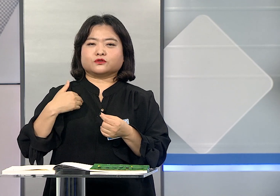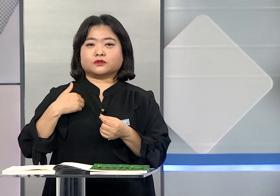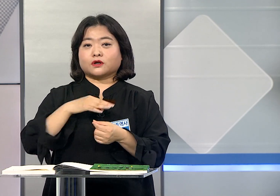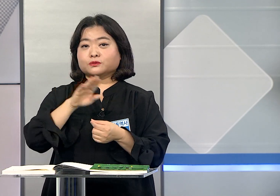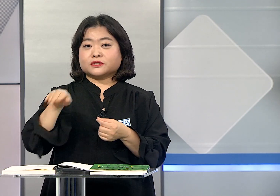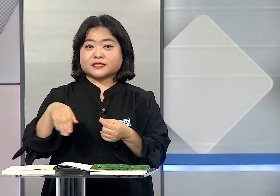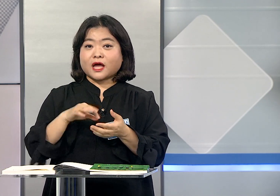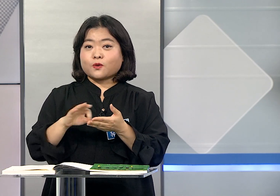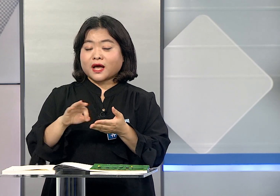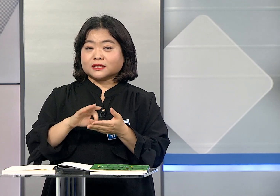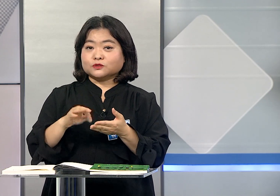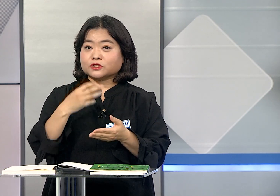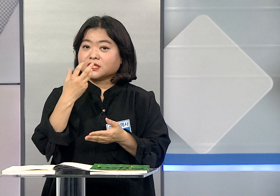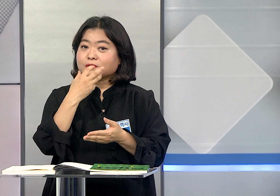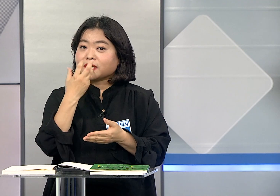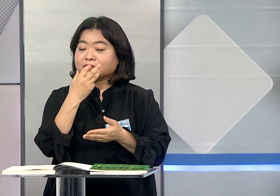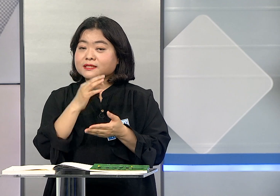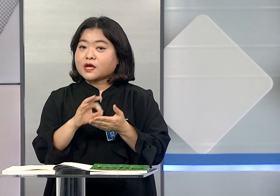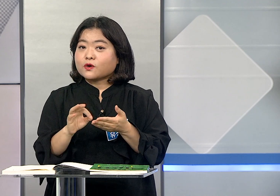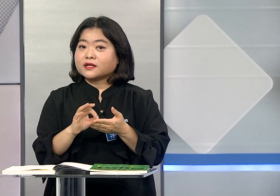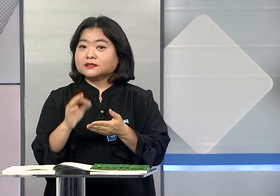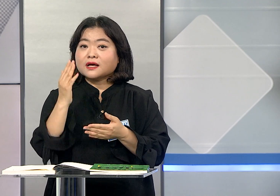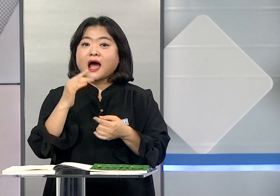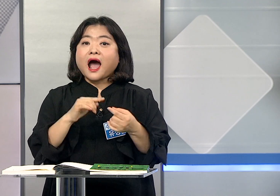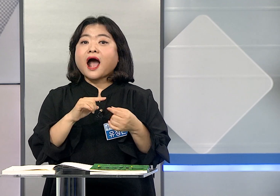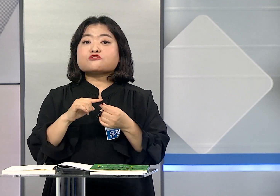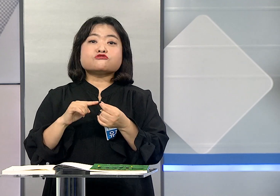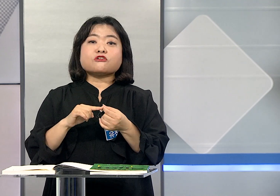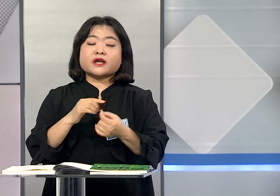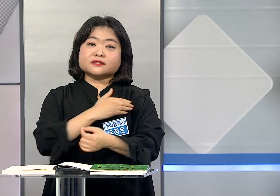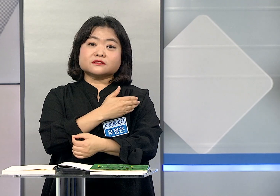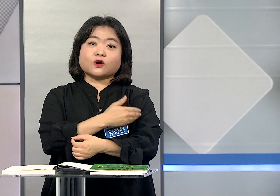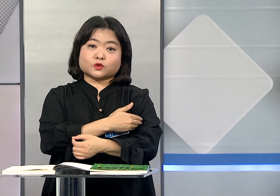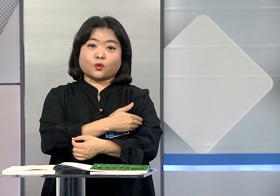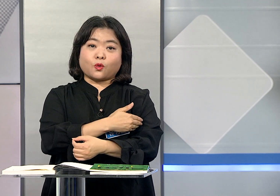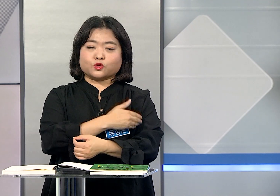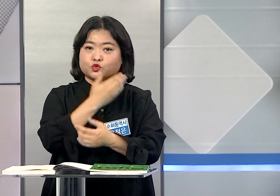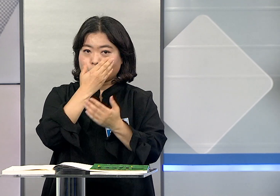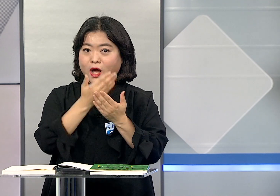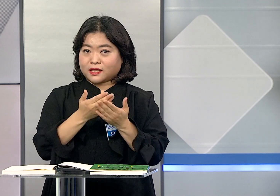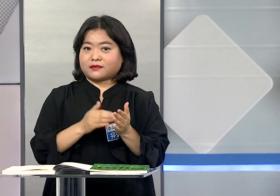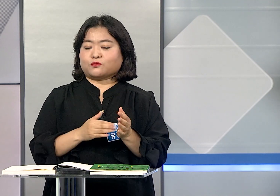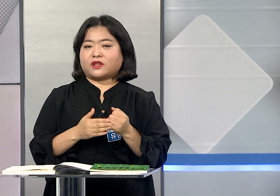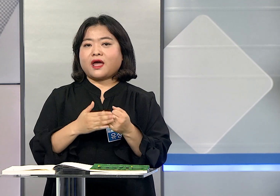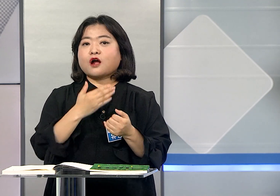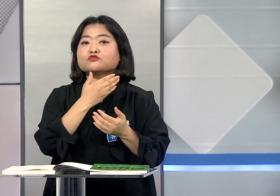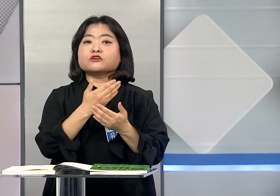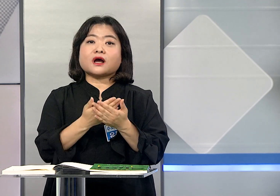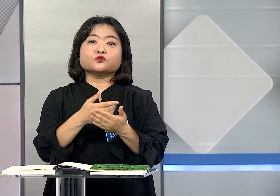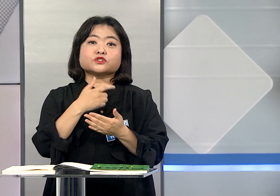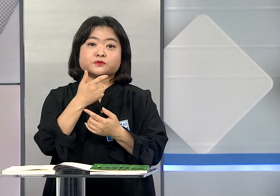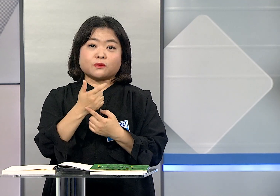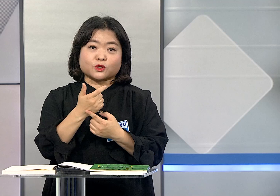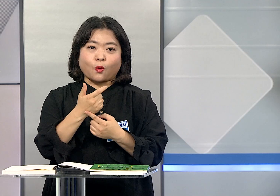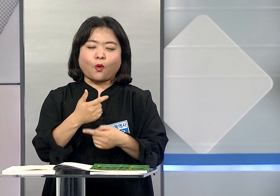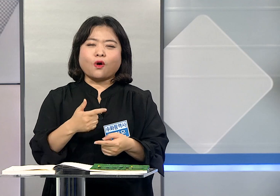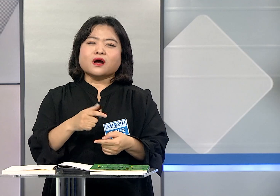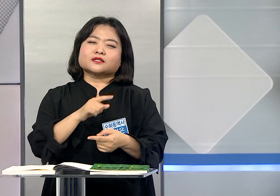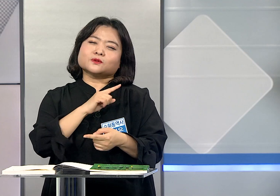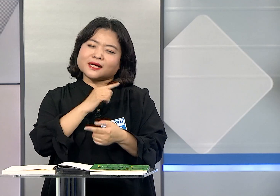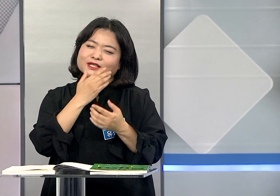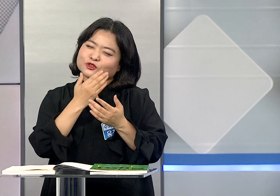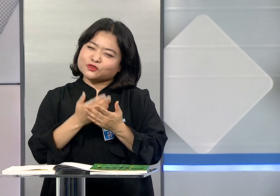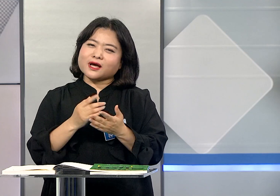한국어, 여러분들이 사용하는, 우리 일반인들이 사용하는 한국어의 능력도 중요하기 때문에 한국어가